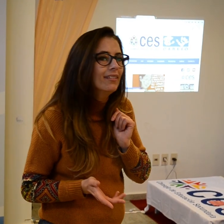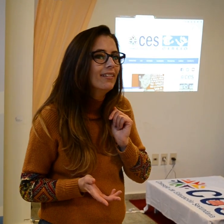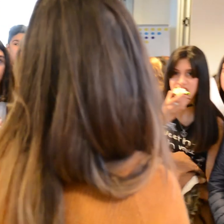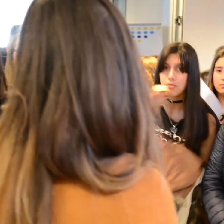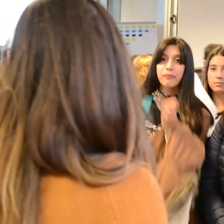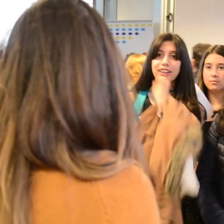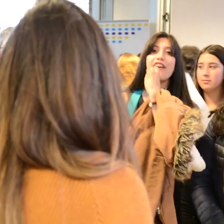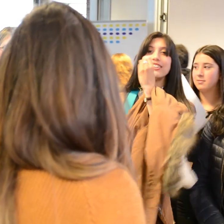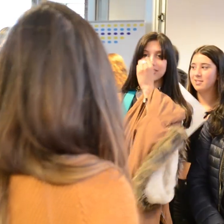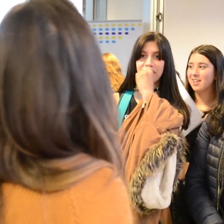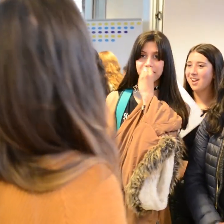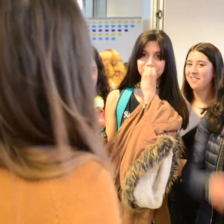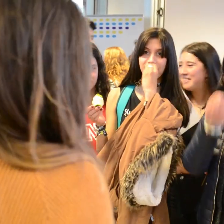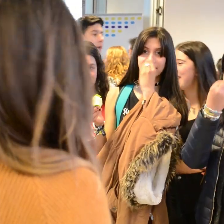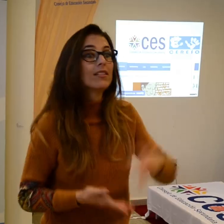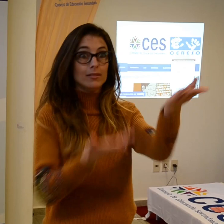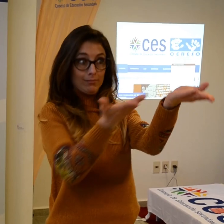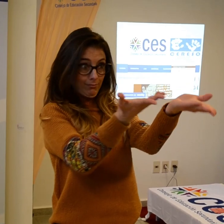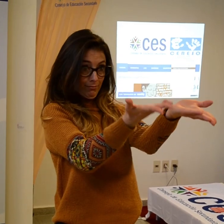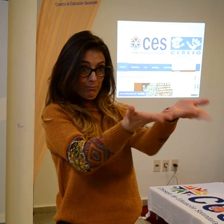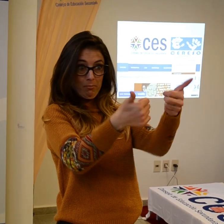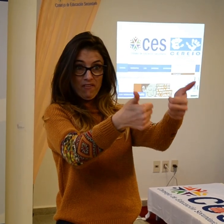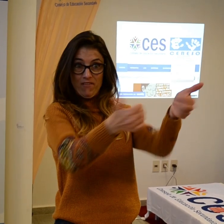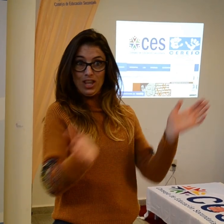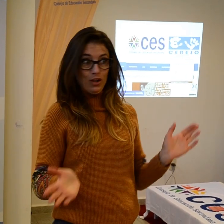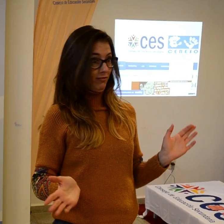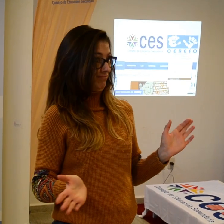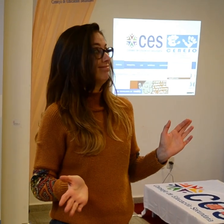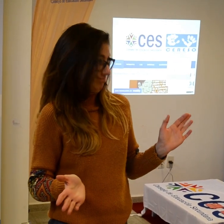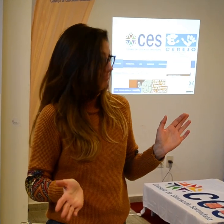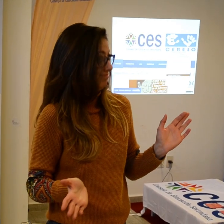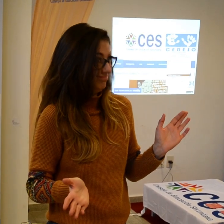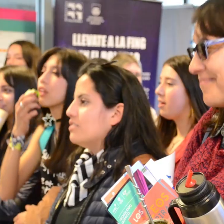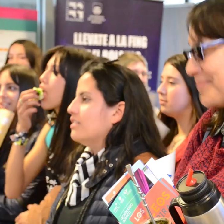Piensen. ¿Cómo harían? Bueno, muy bien, perfecto.